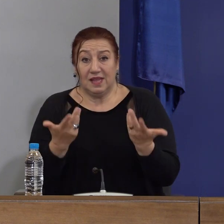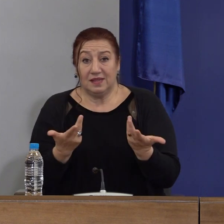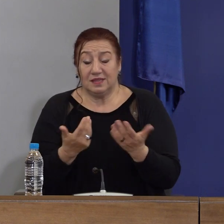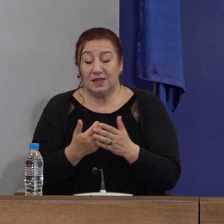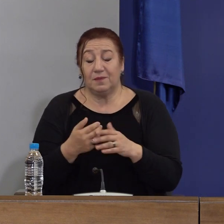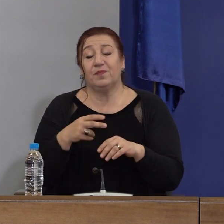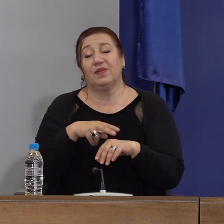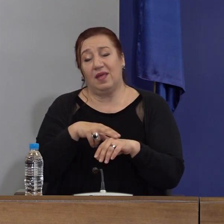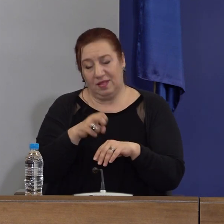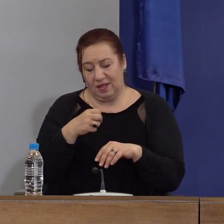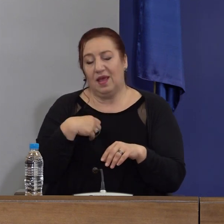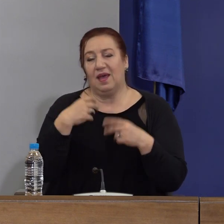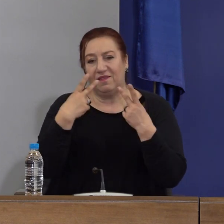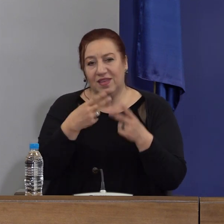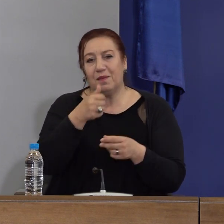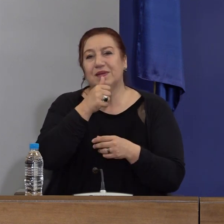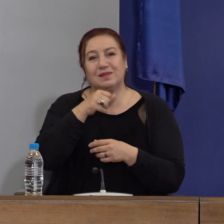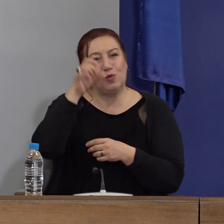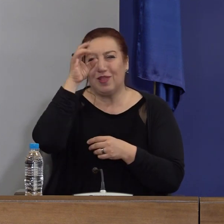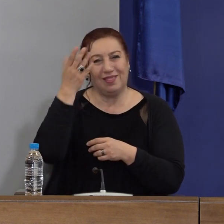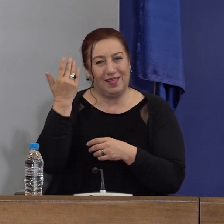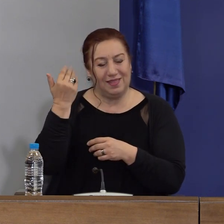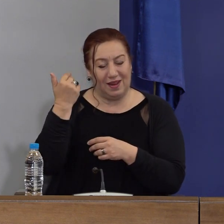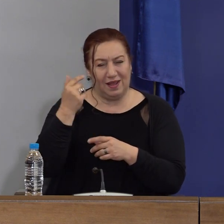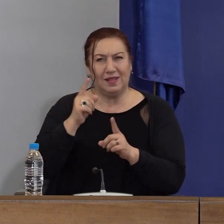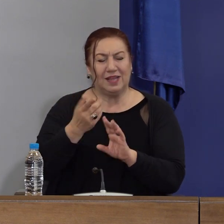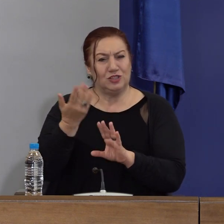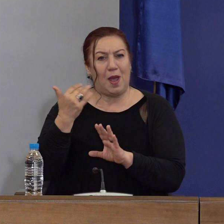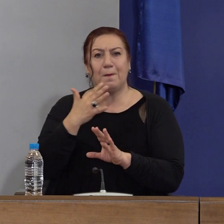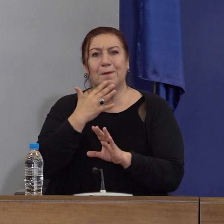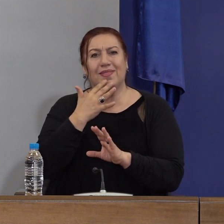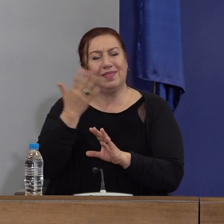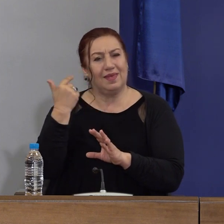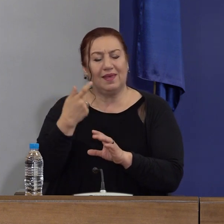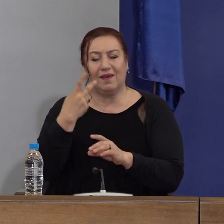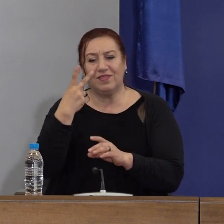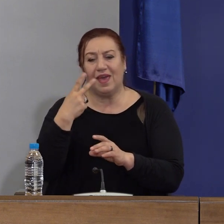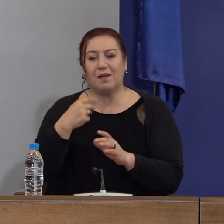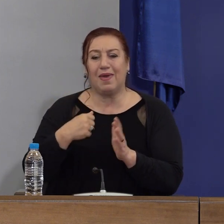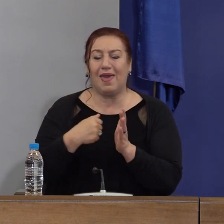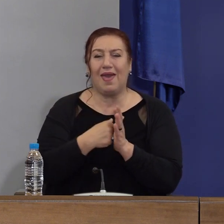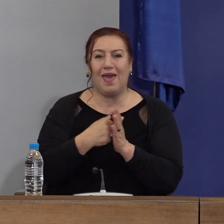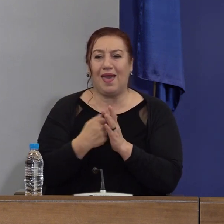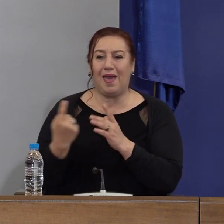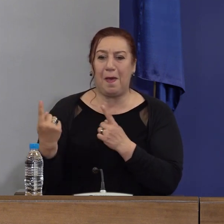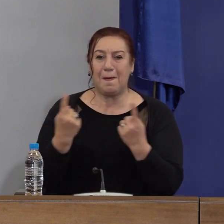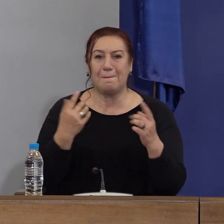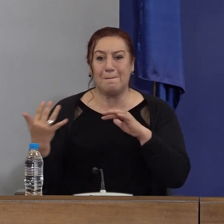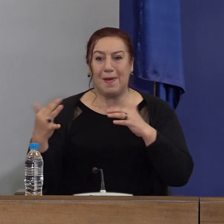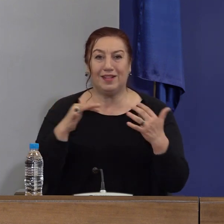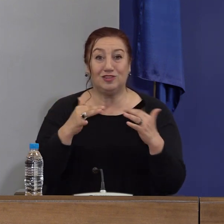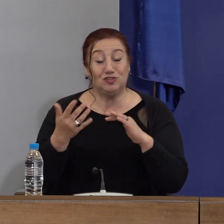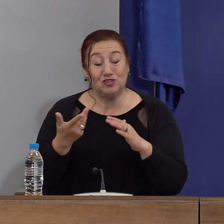това се видя на съботно-неделните, даже още от петък мачове. Там влизаме в